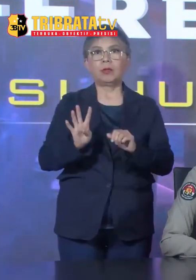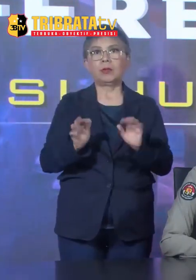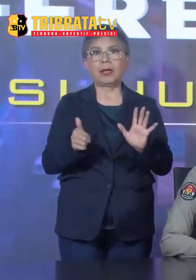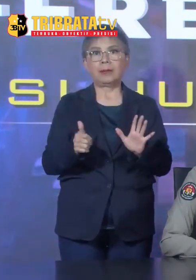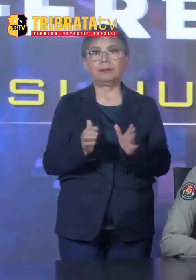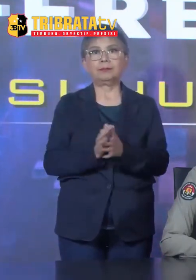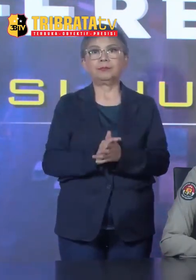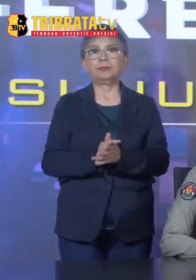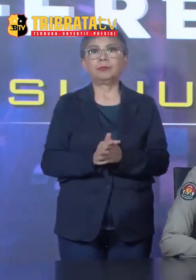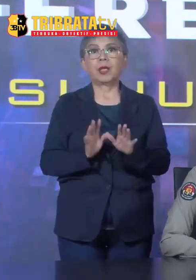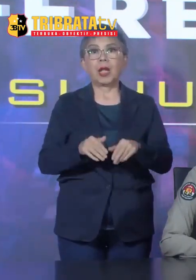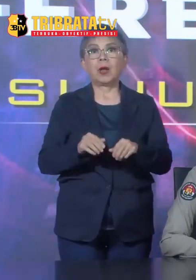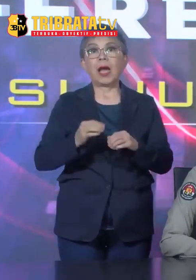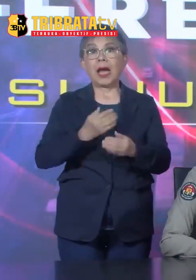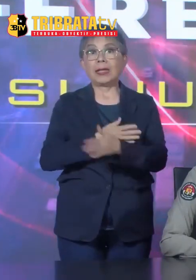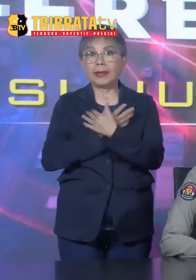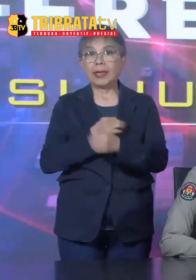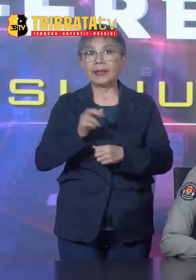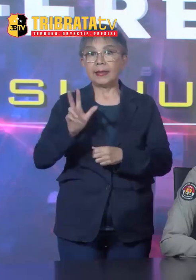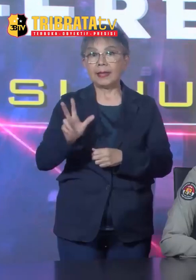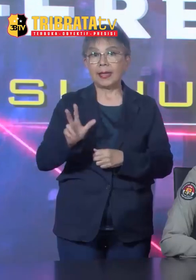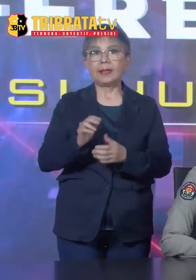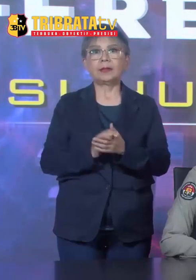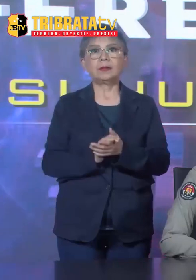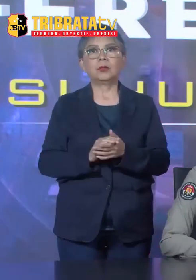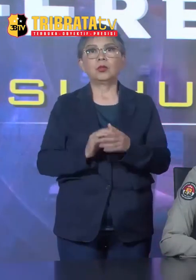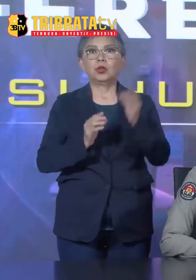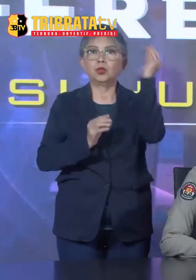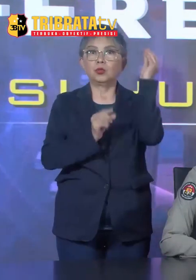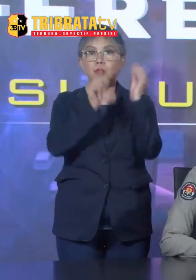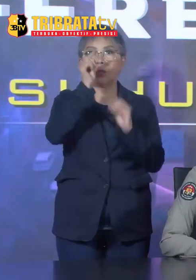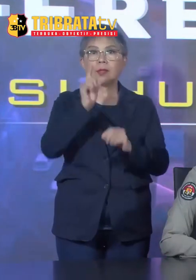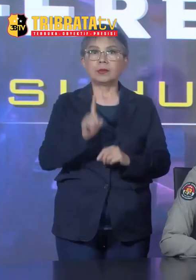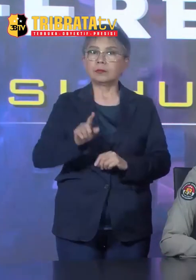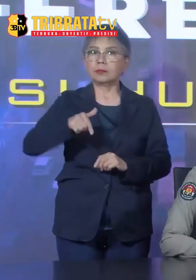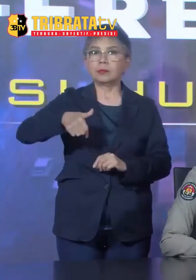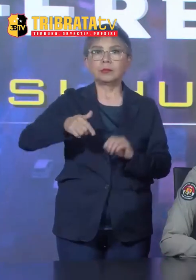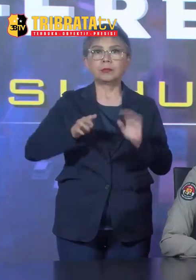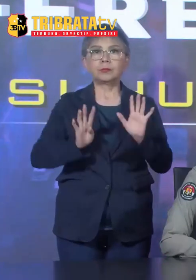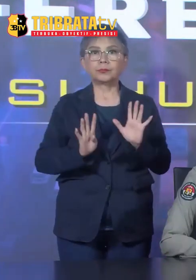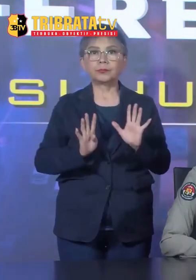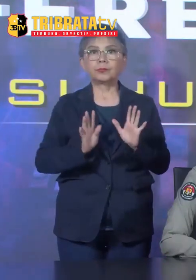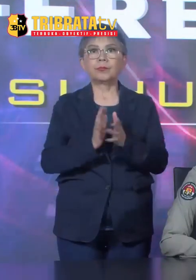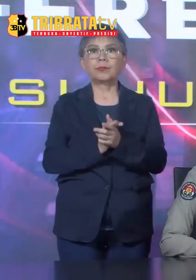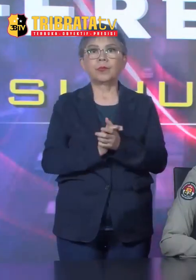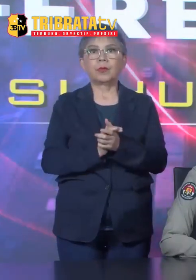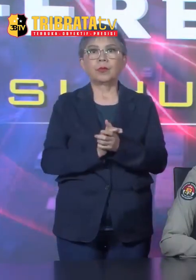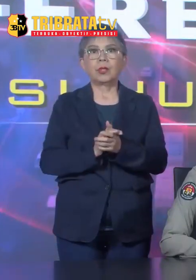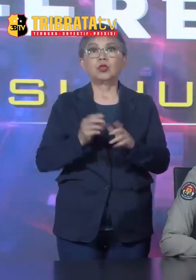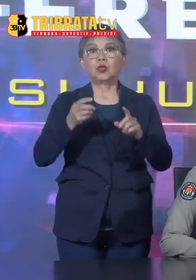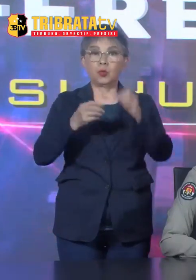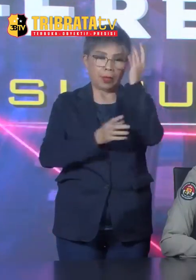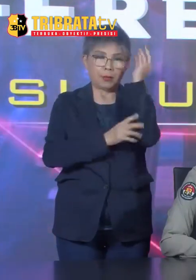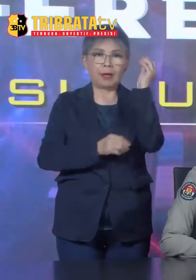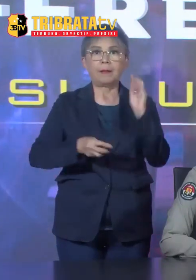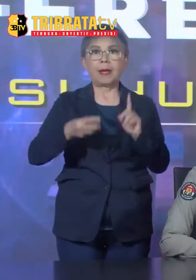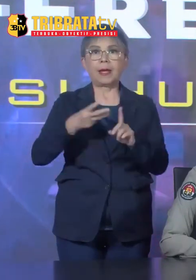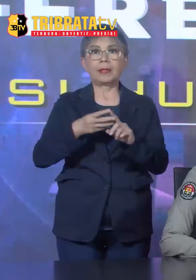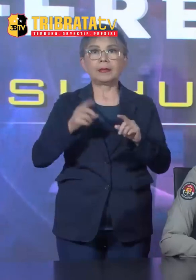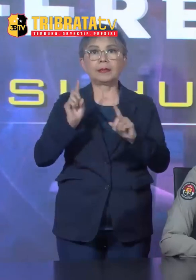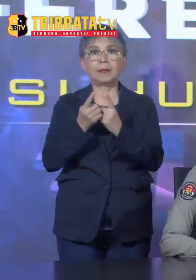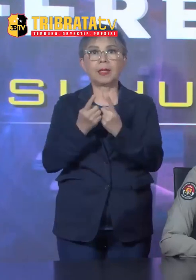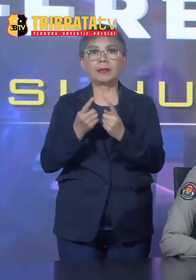246 Polda Aceh 3 Polda Sumut 179 Polda Sumbar